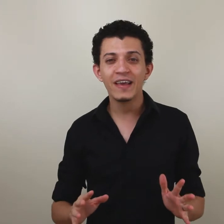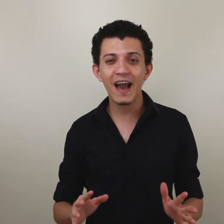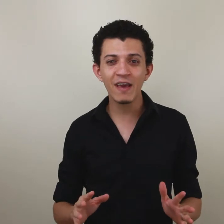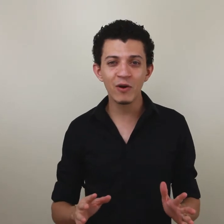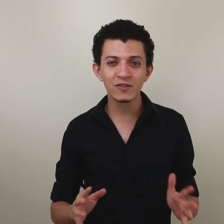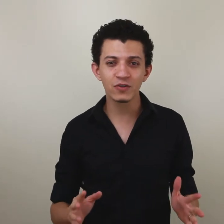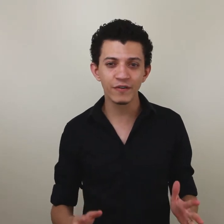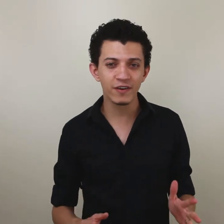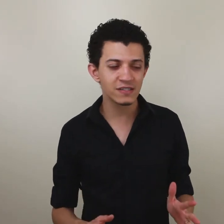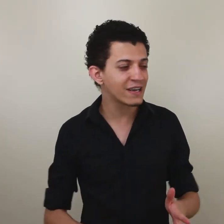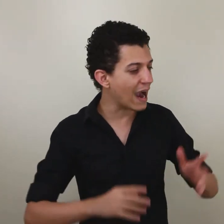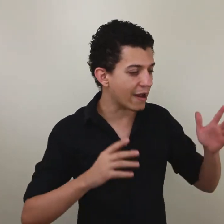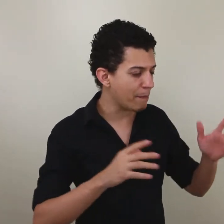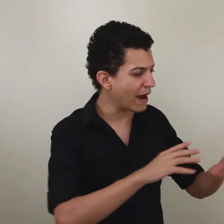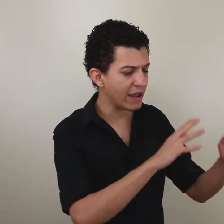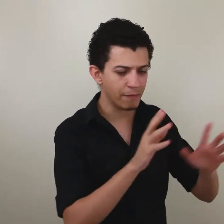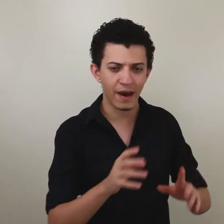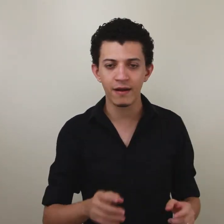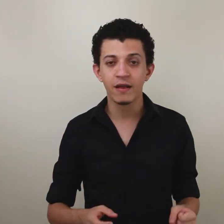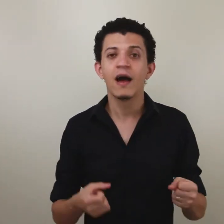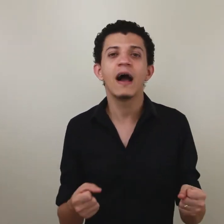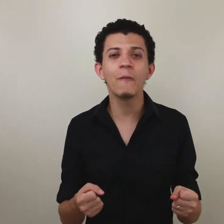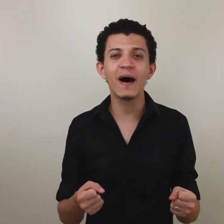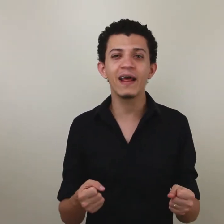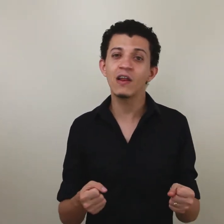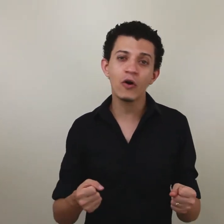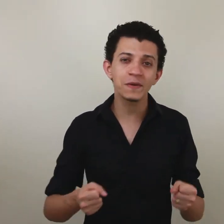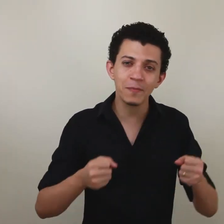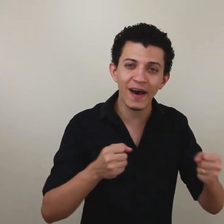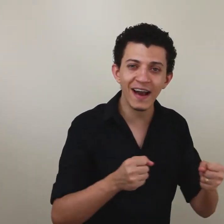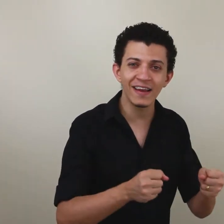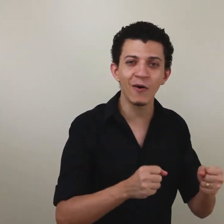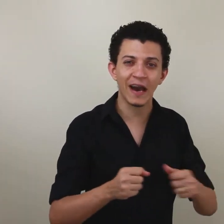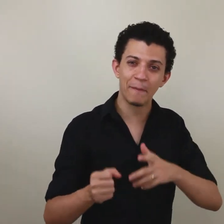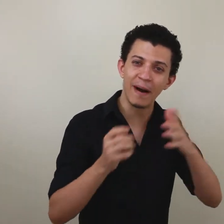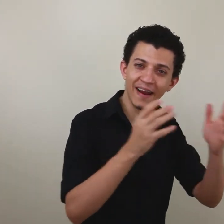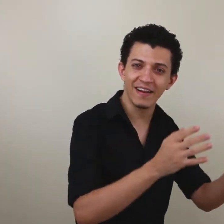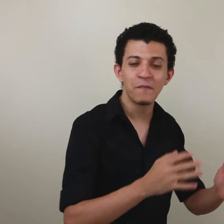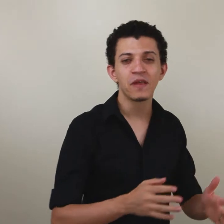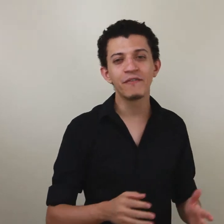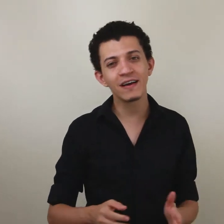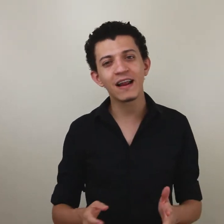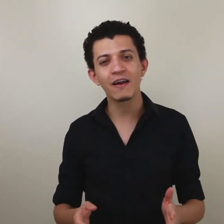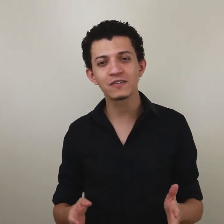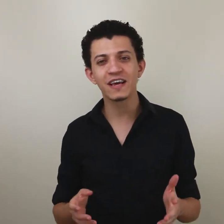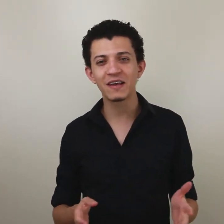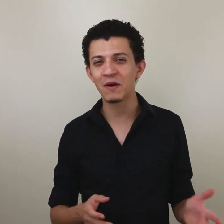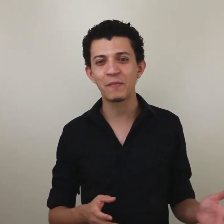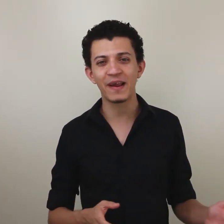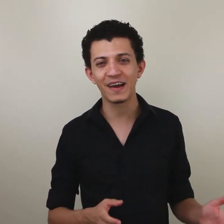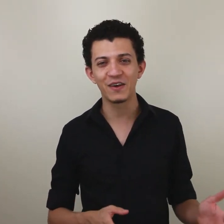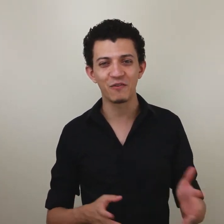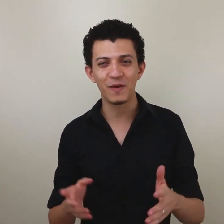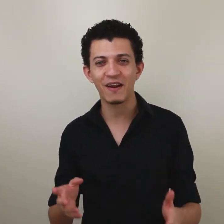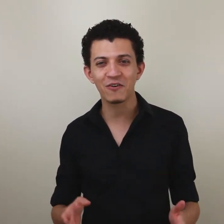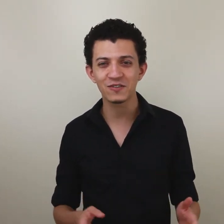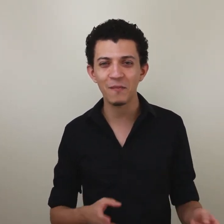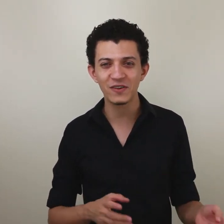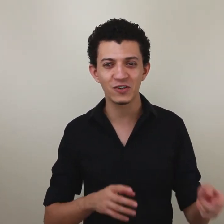aí eu parei não vai preparar que não era para claro e preparativos para o lançamento a